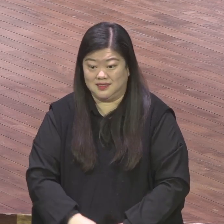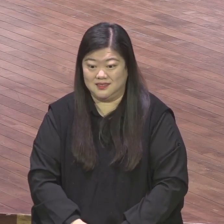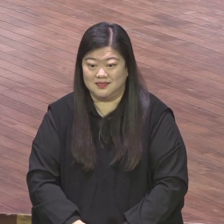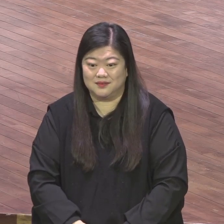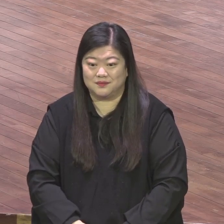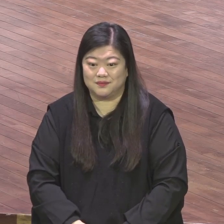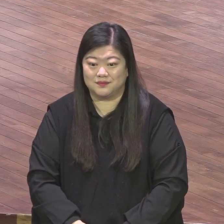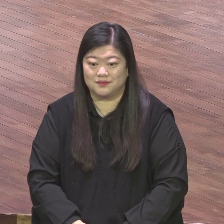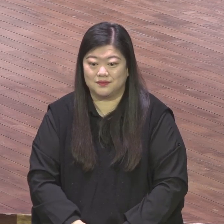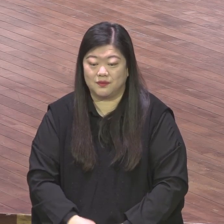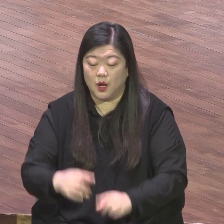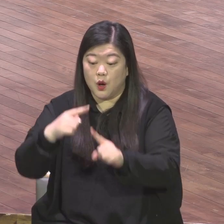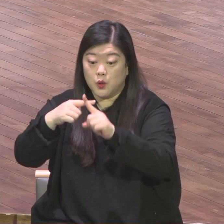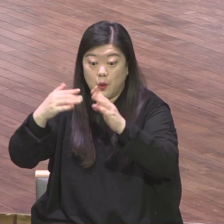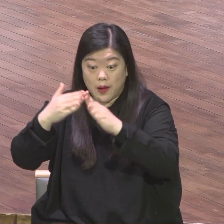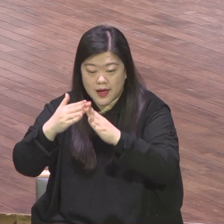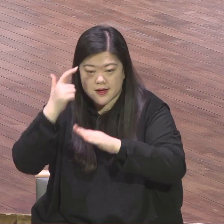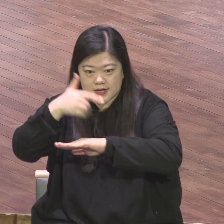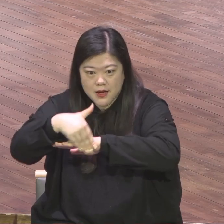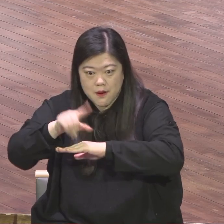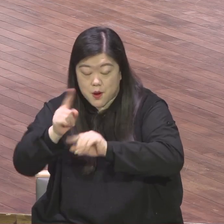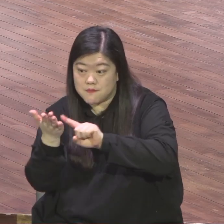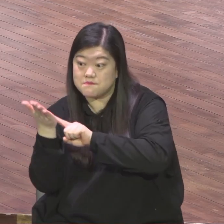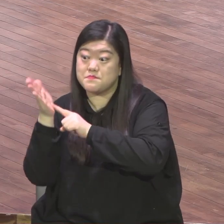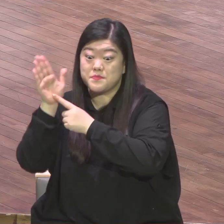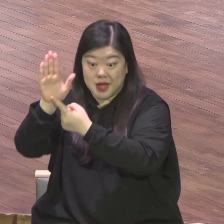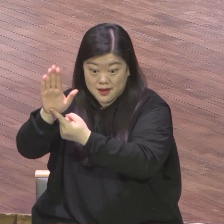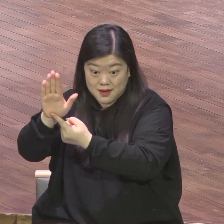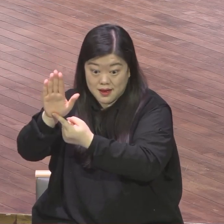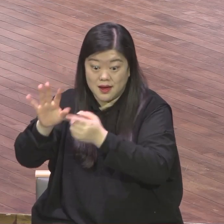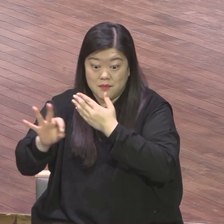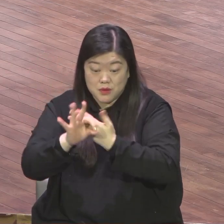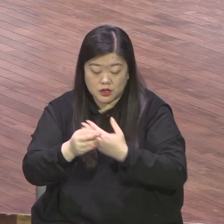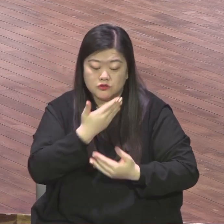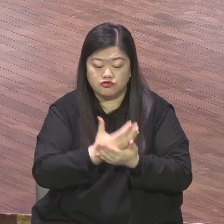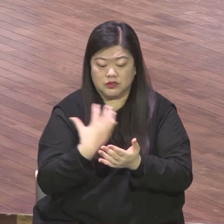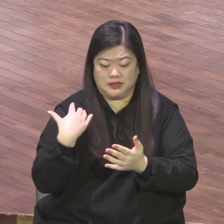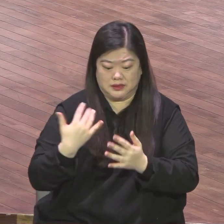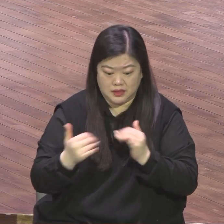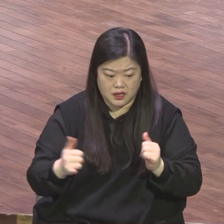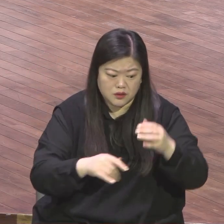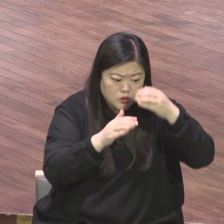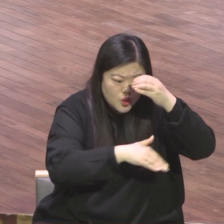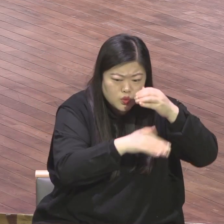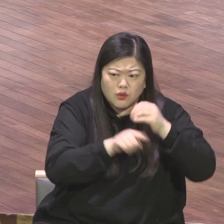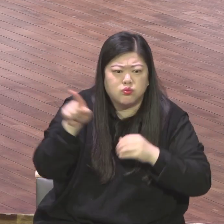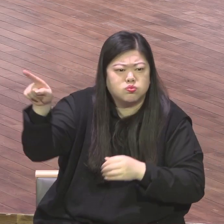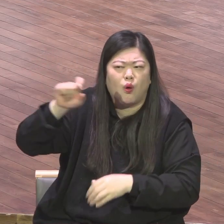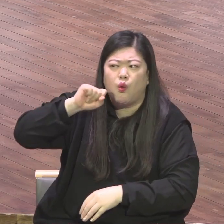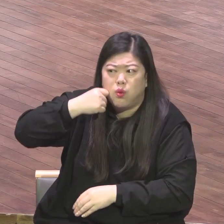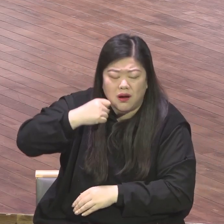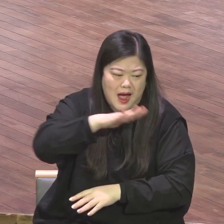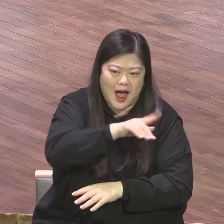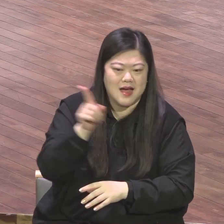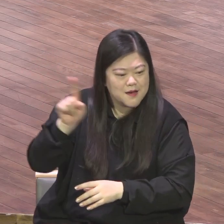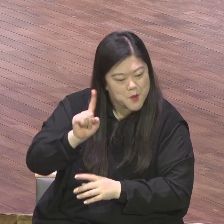그 교회가 명령이 떨어지면 하나님의 음성을 듣고 하나님 명령이다 하고 그대로 나가는 것입니다.